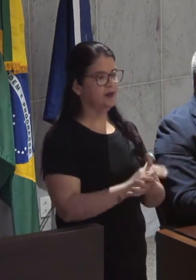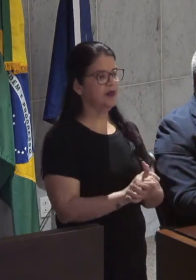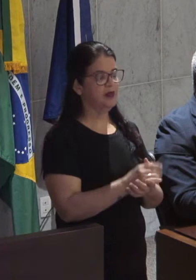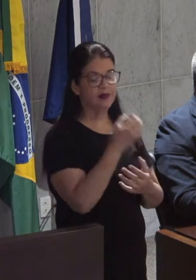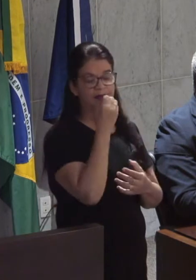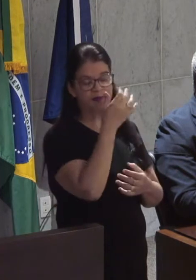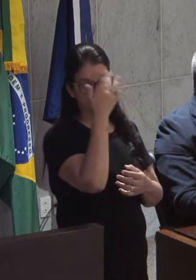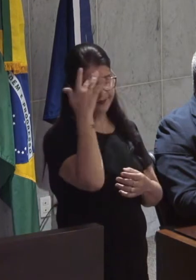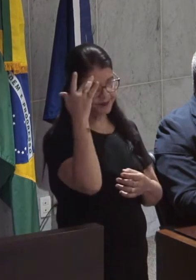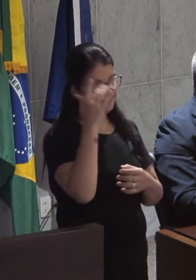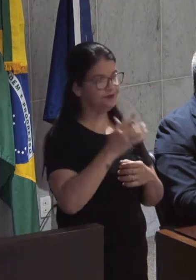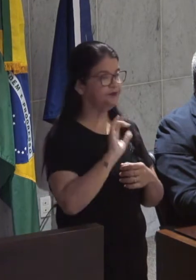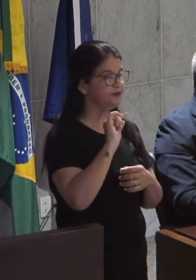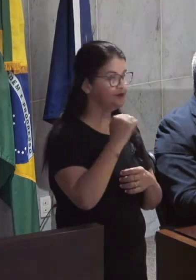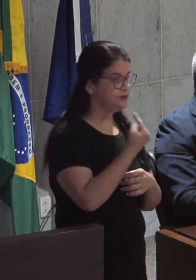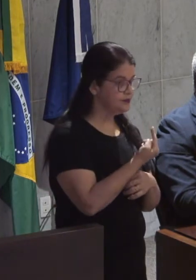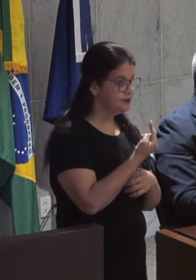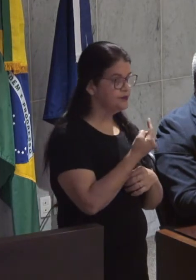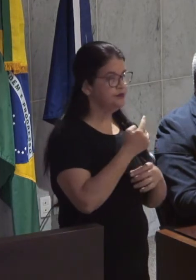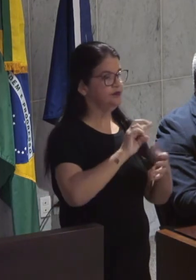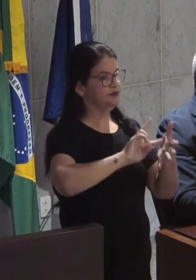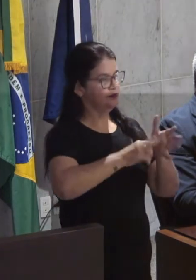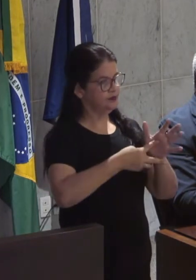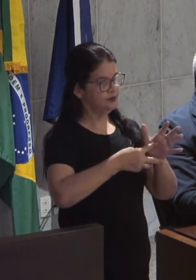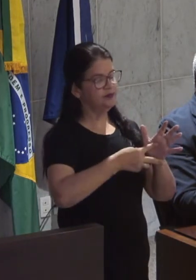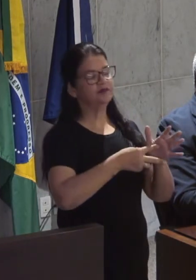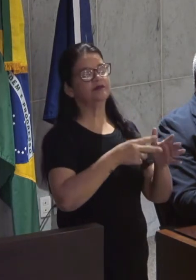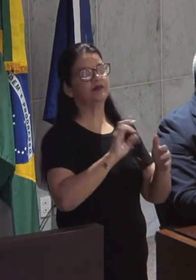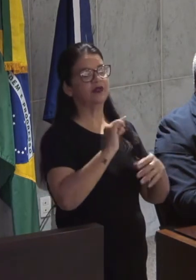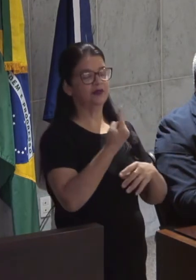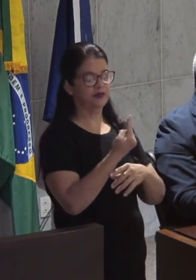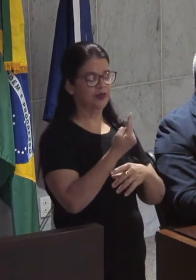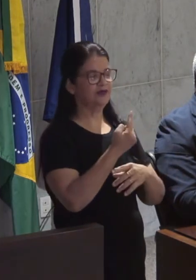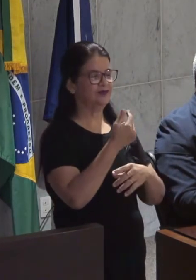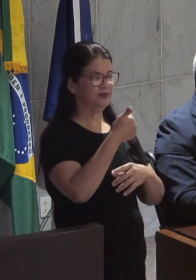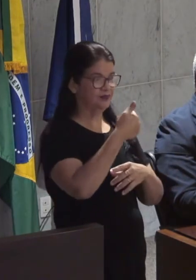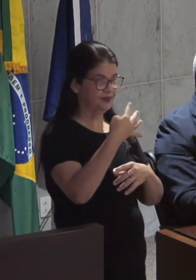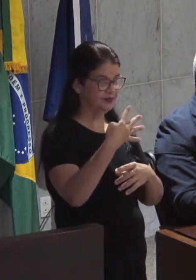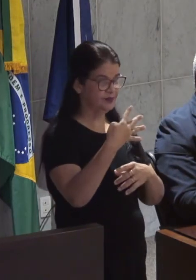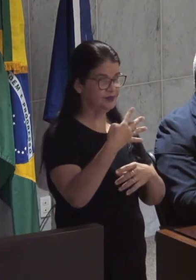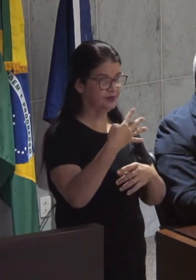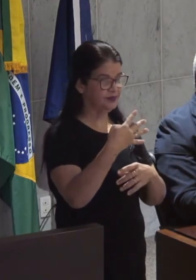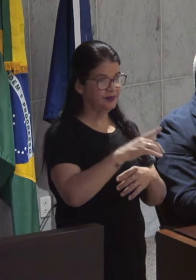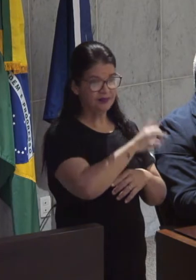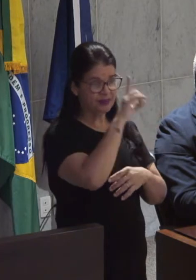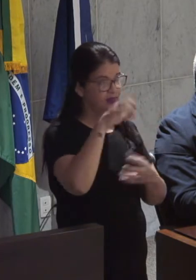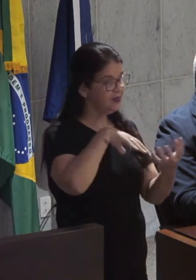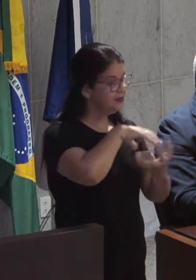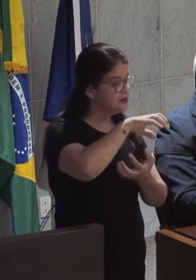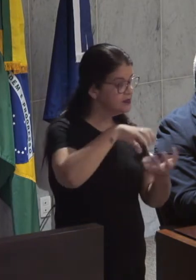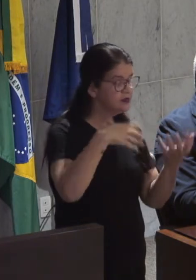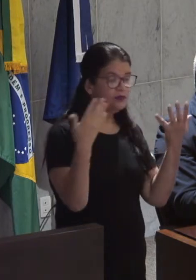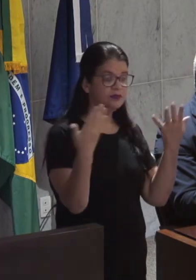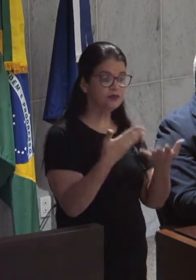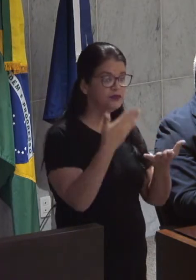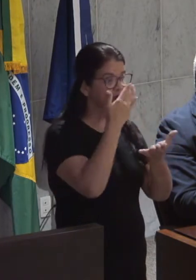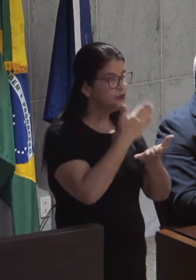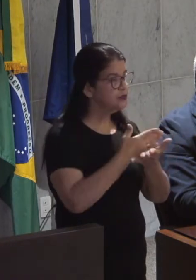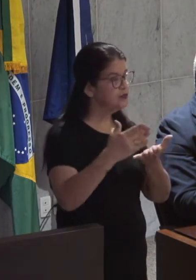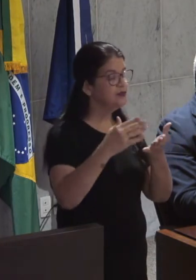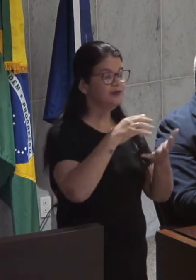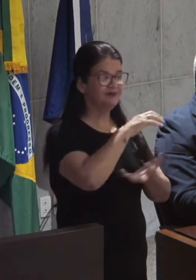Bem, gente, nós do Sindesprev estamos no 14º dia de greve hoje. Começamos a greve no